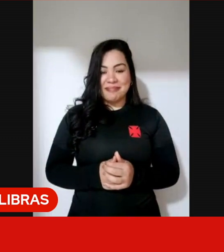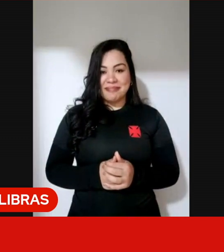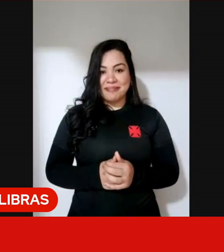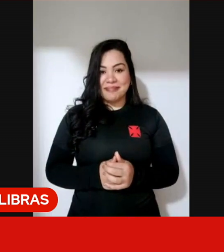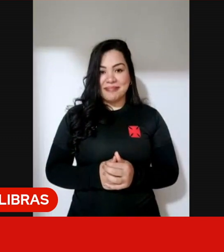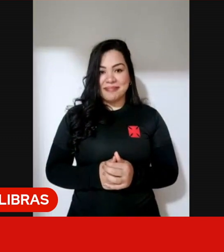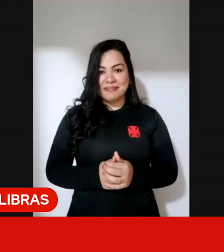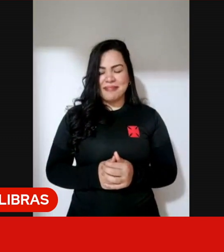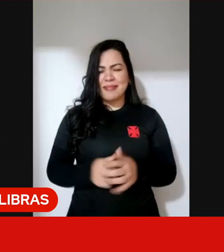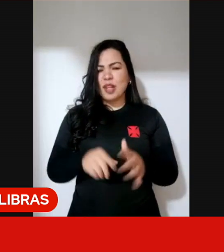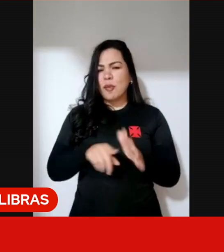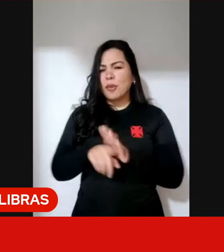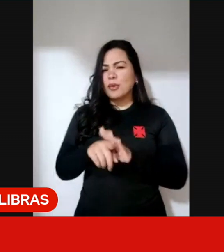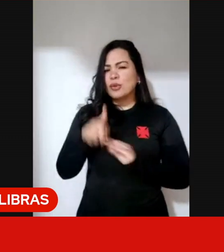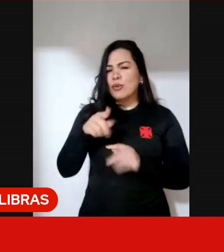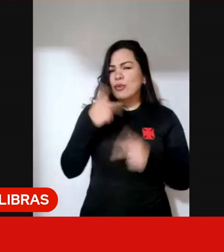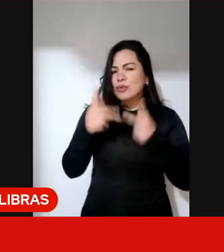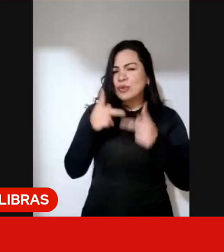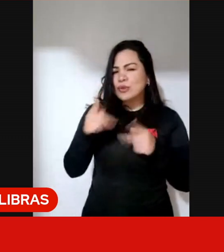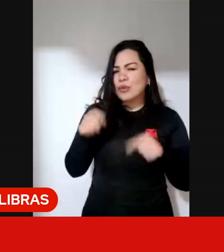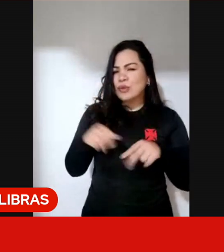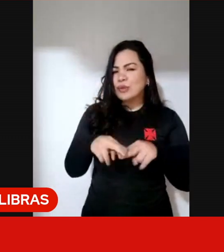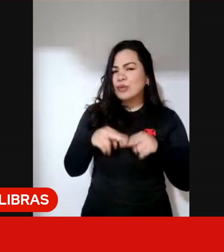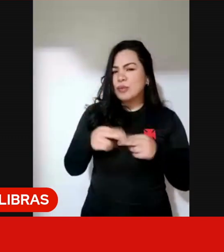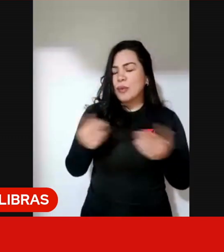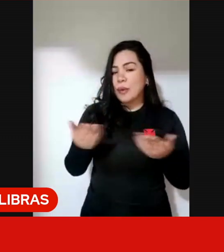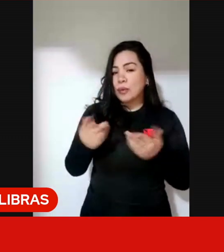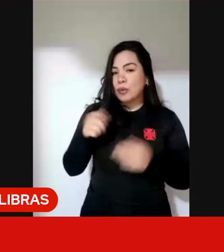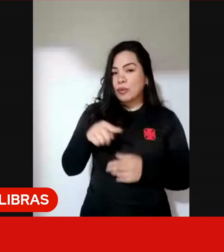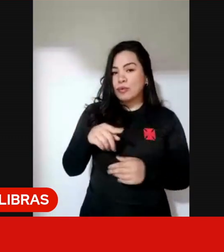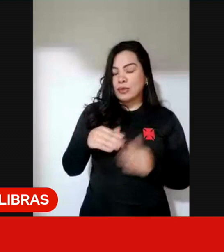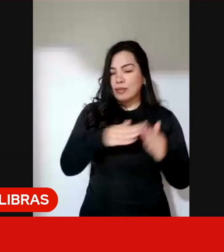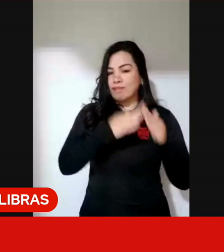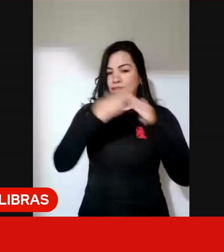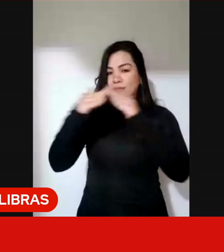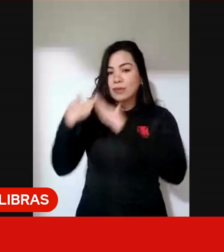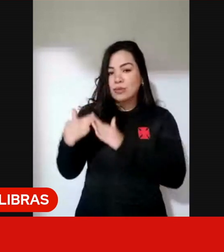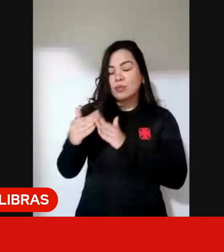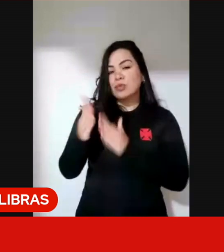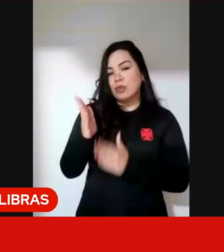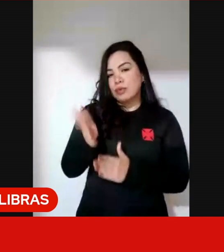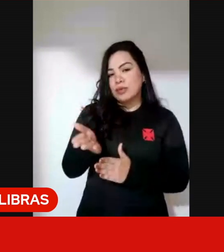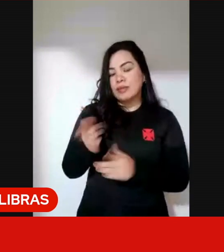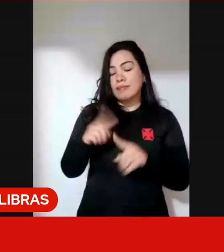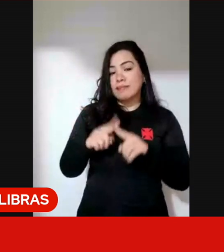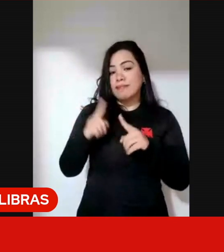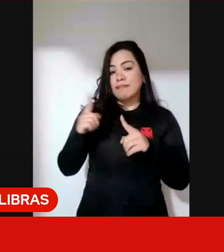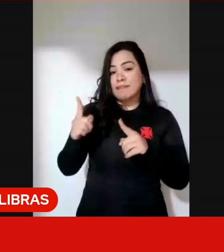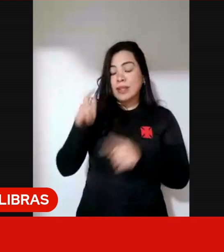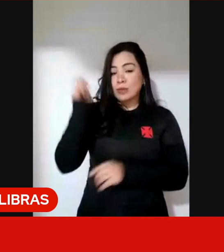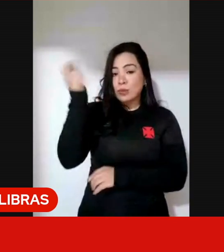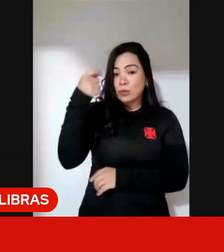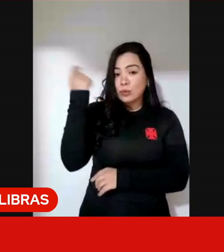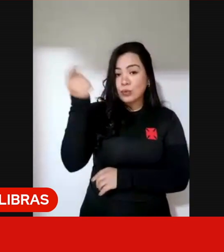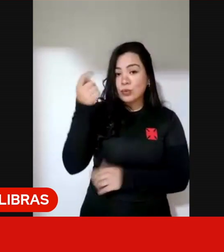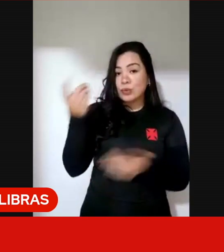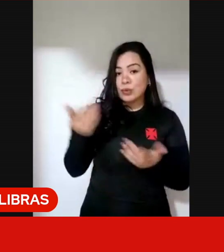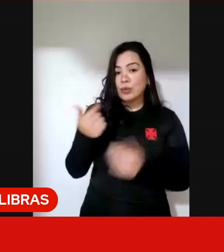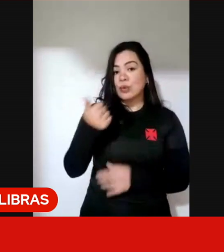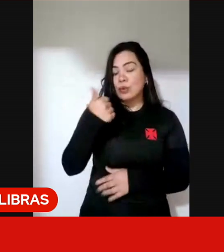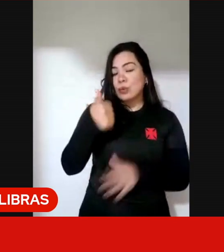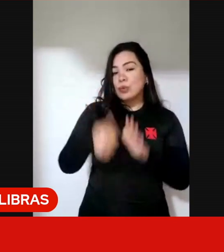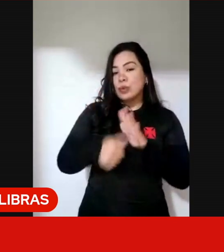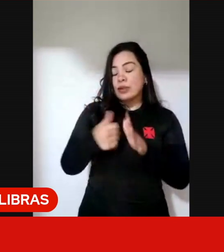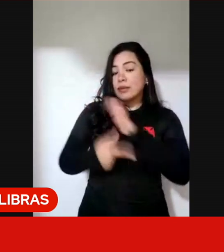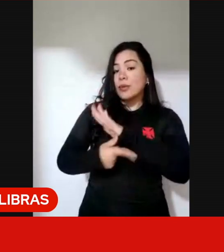E você estava falando que nesse momento você não está no Rio de Janeiro, mas que você está morando no Rio Grande do Sul tem um ano. Antes